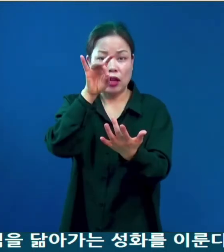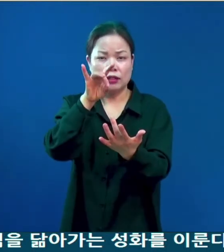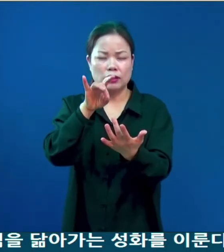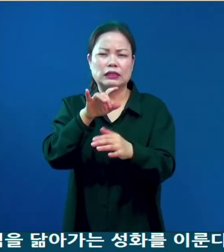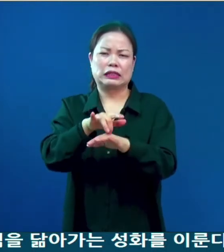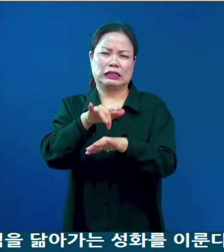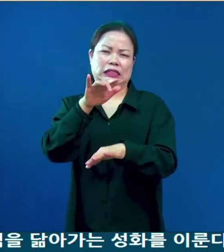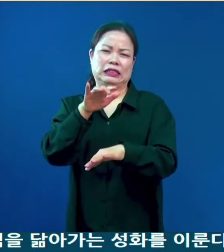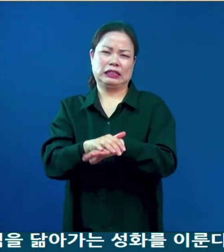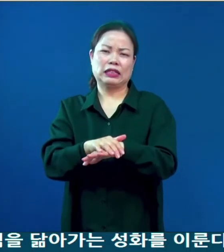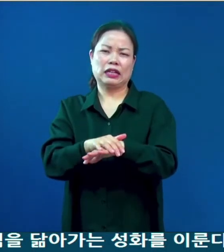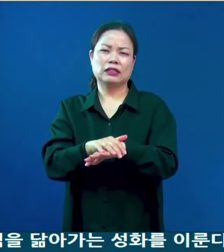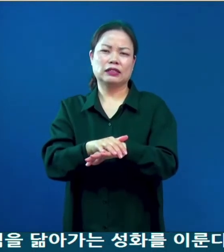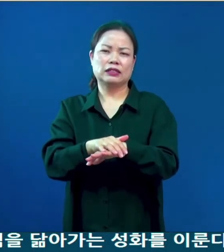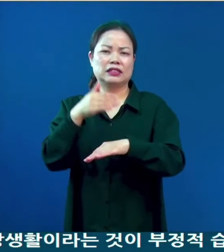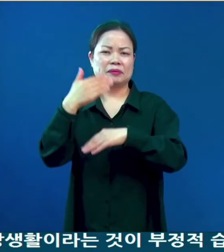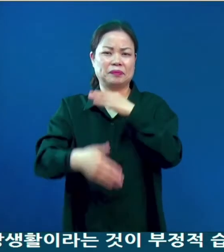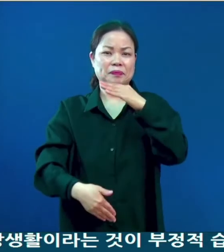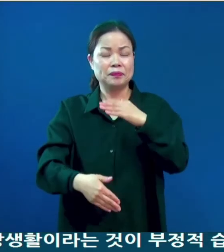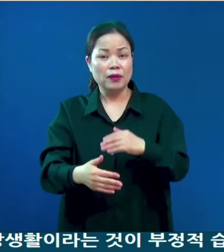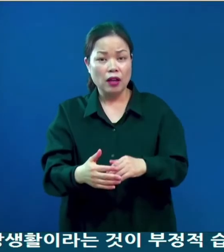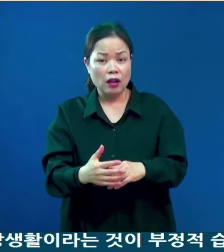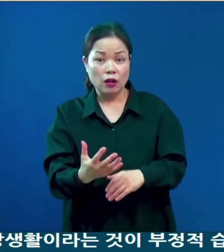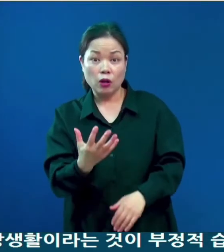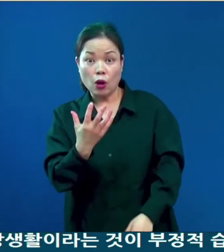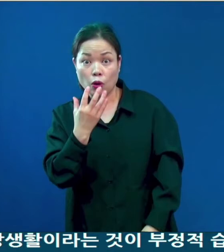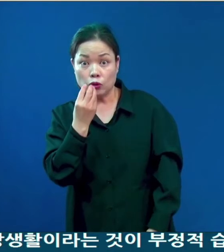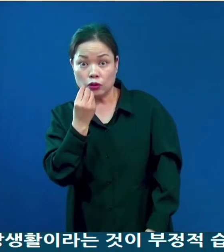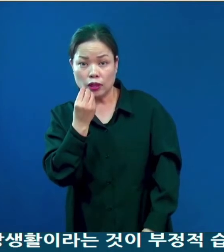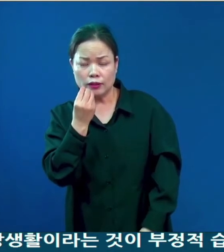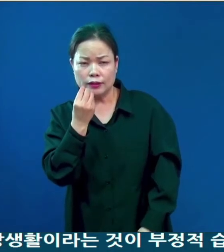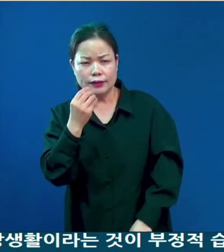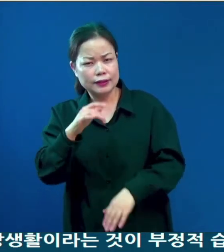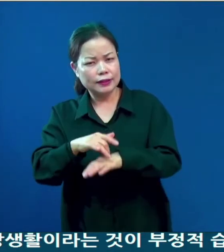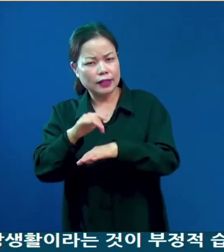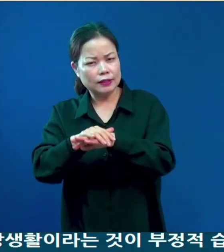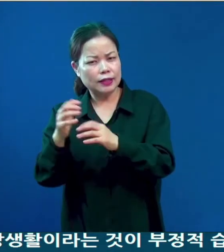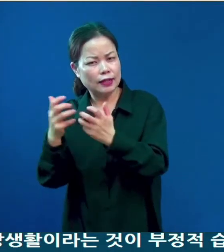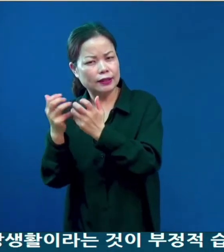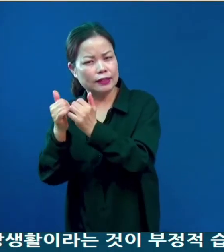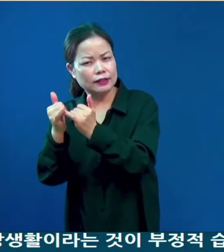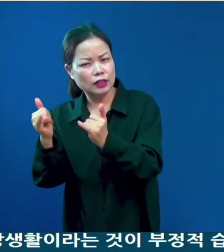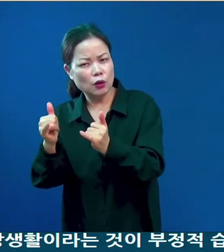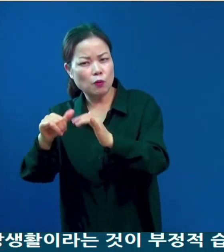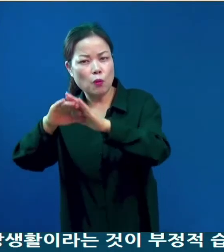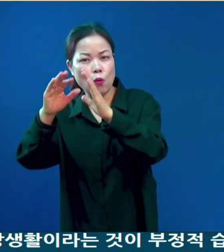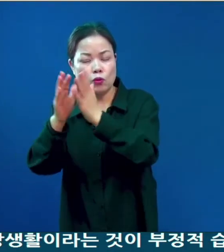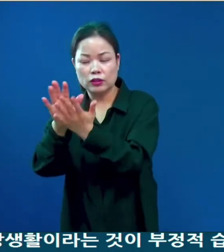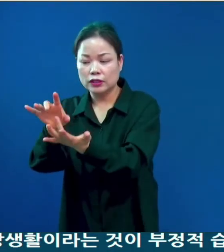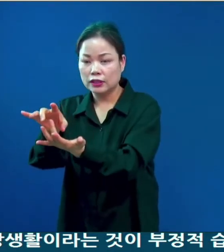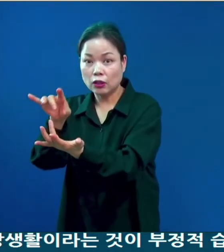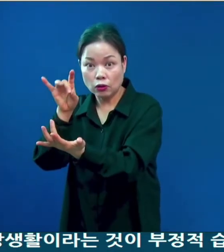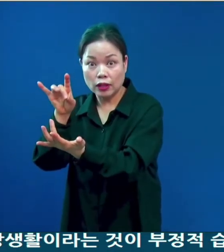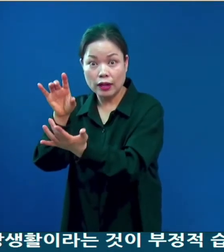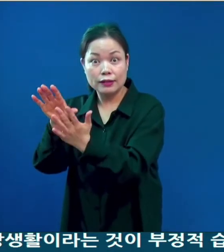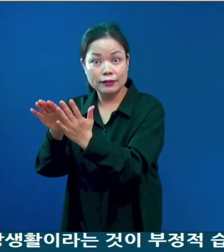매우 습관적이라고 할 수 있습니다. 거룩한 습관으로 가득한 사람은 모든 선택의